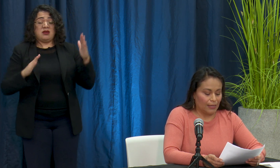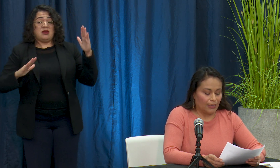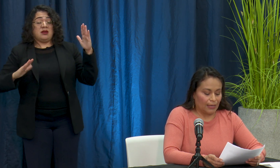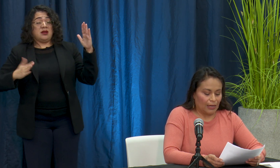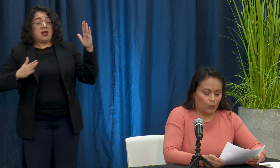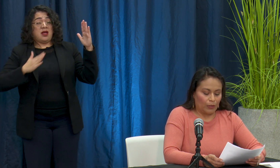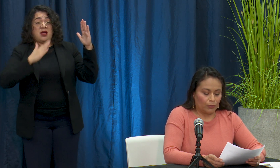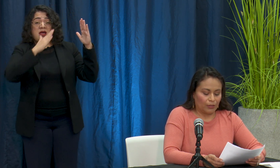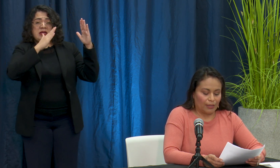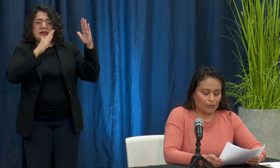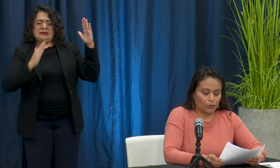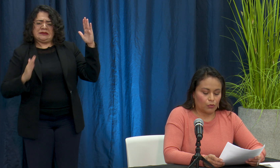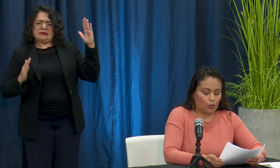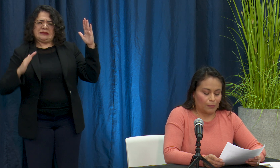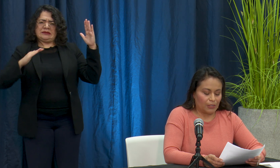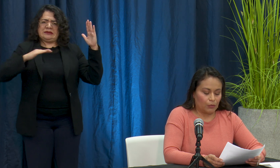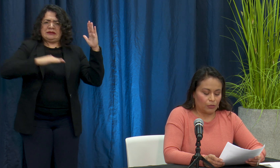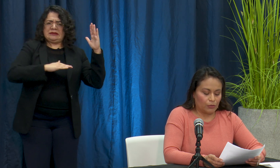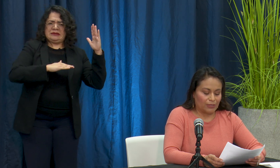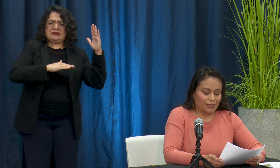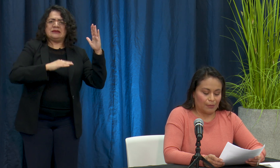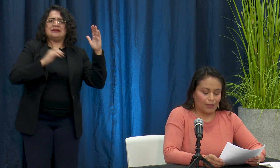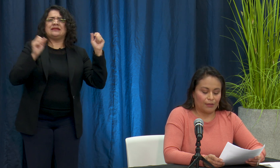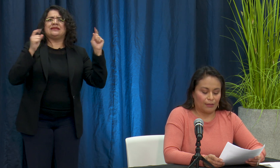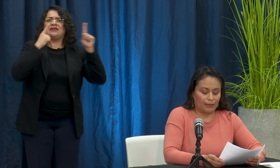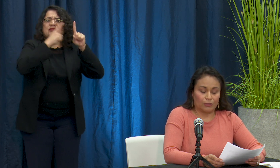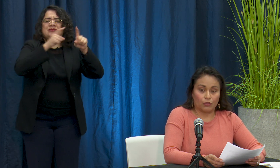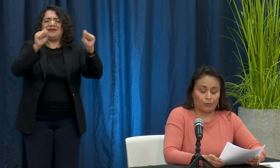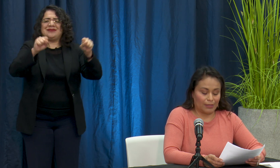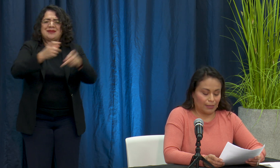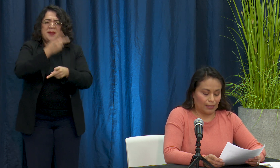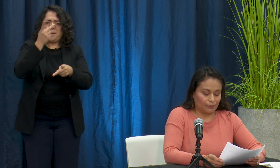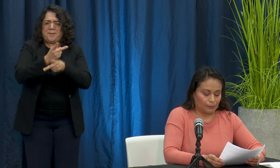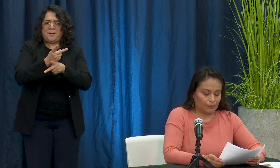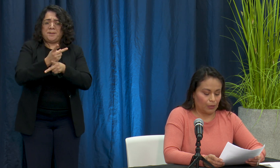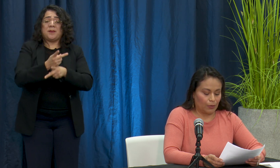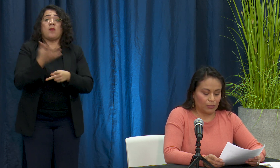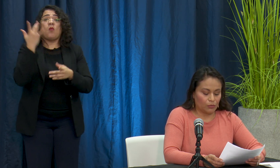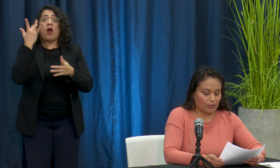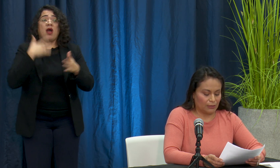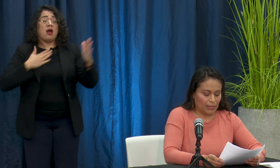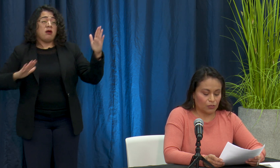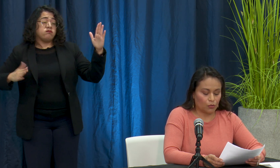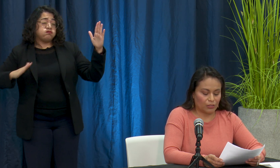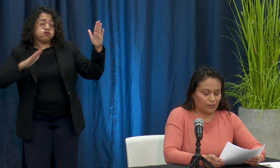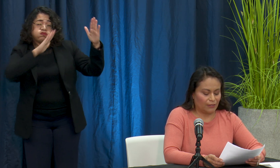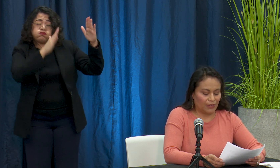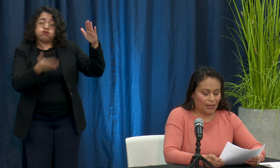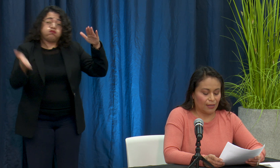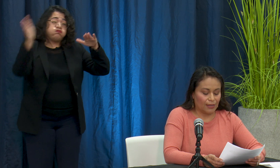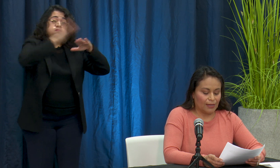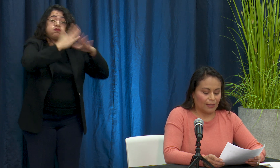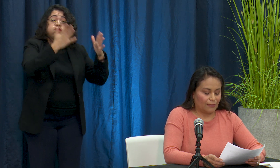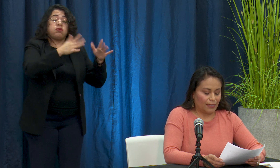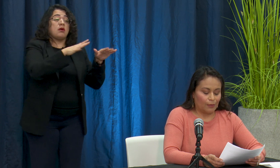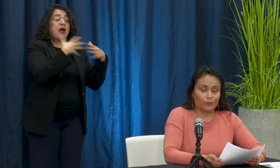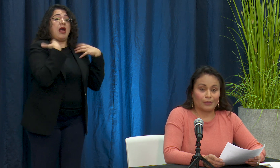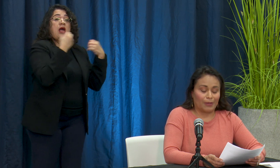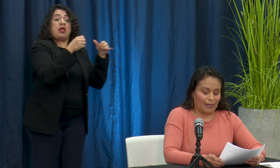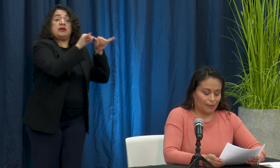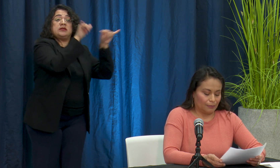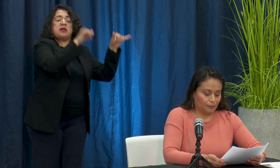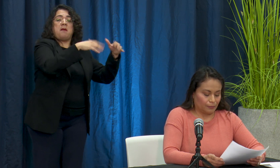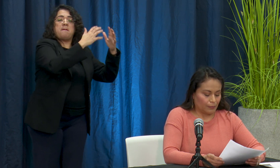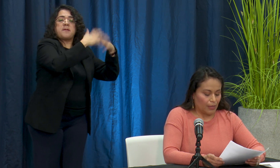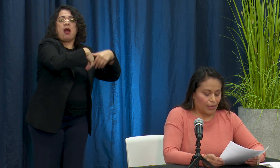evitar que el aumento de casos colapse nuestro sistema de atención médica, pero eso no significa que deberíamos